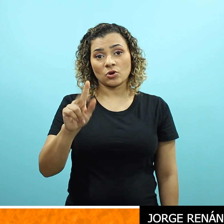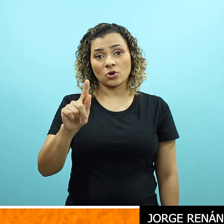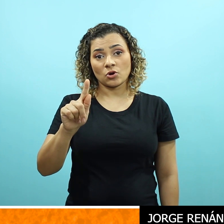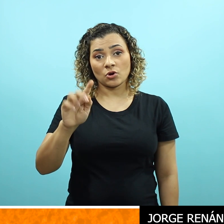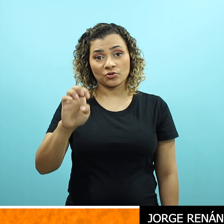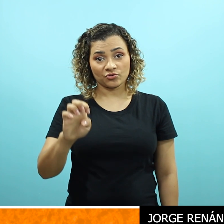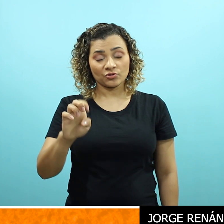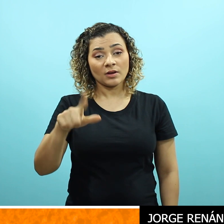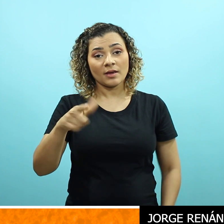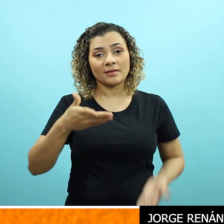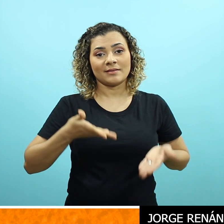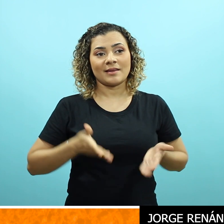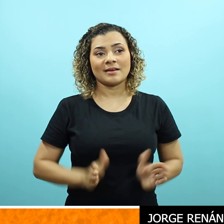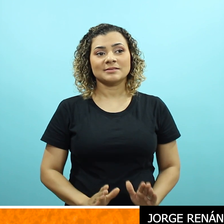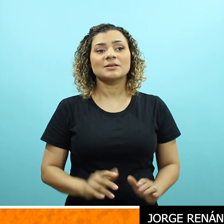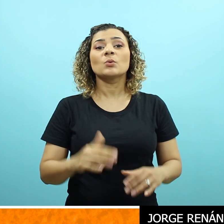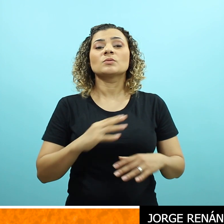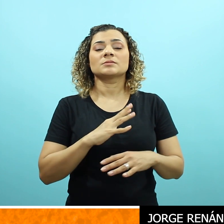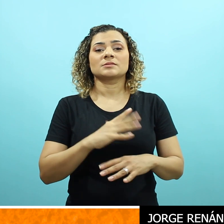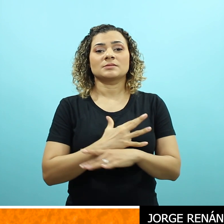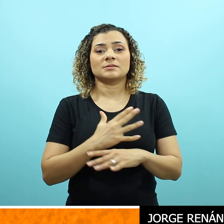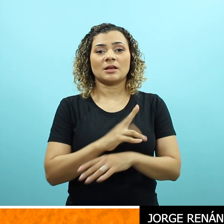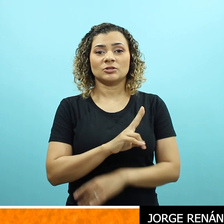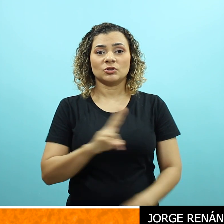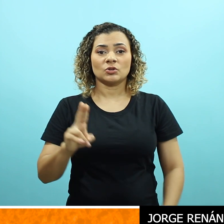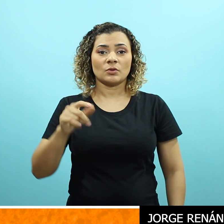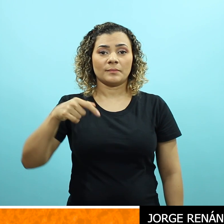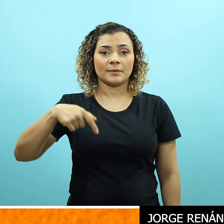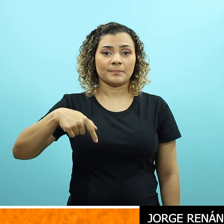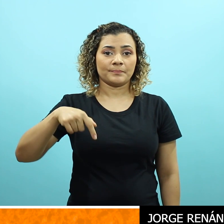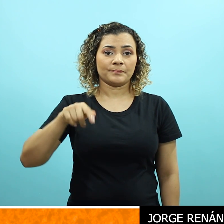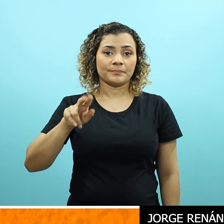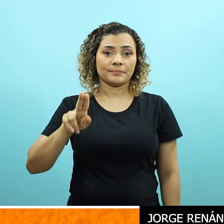Jorge Renan de la Torre nasceu em Quito em